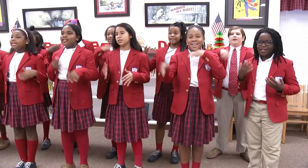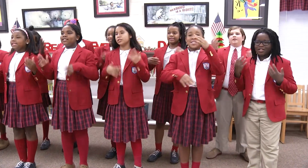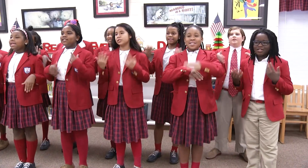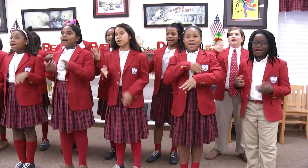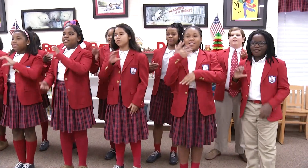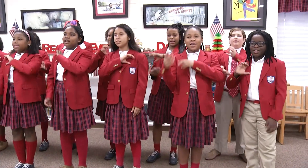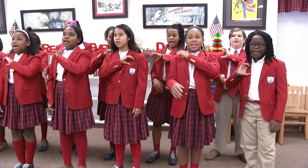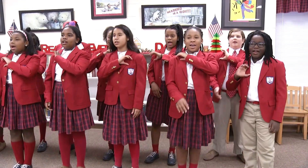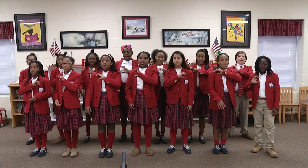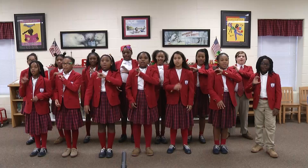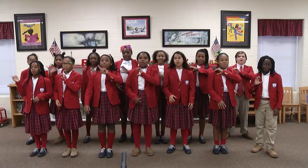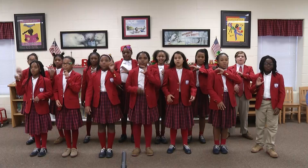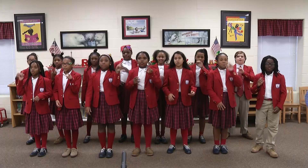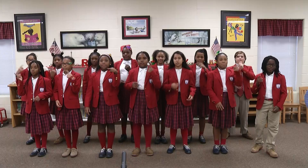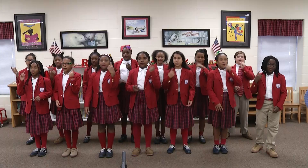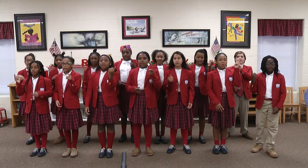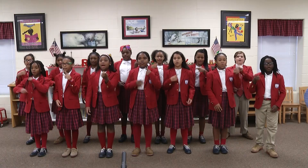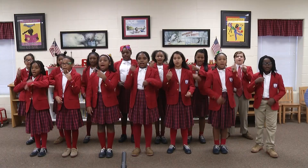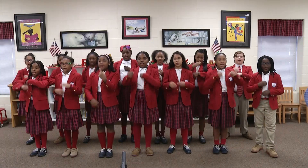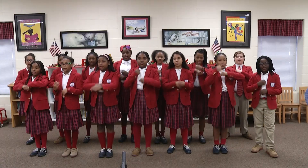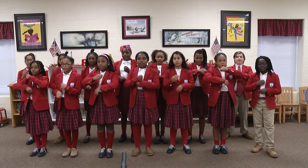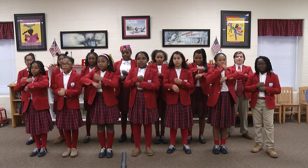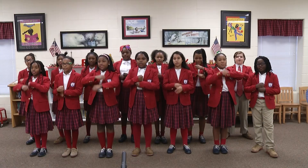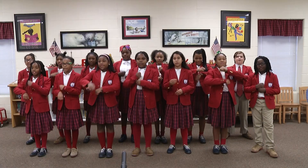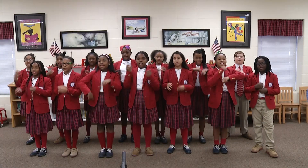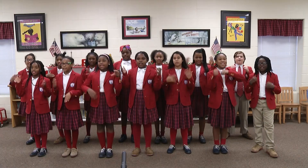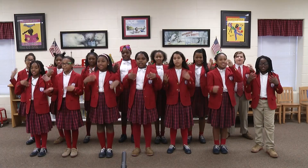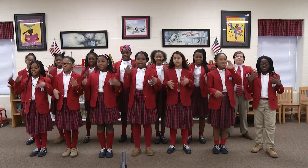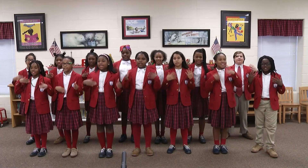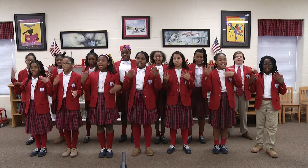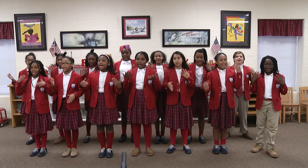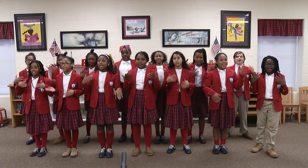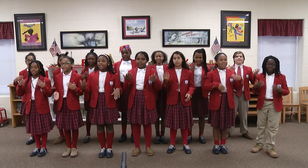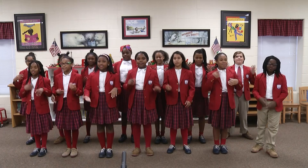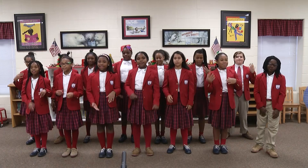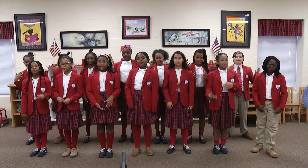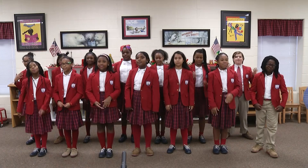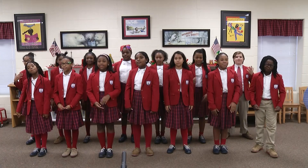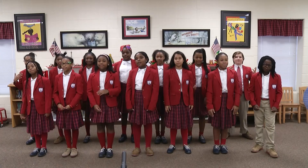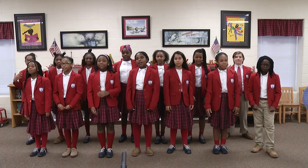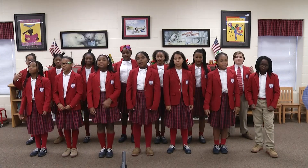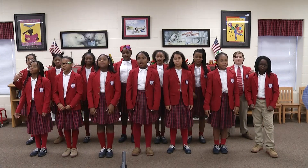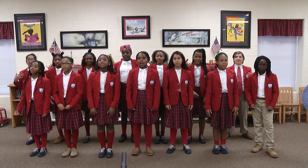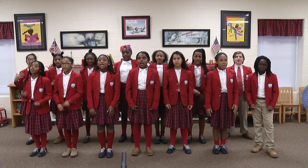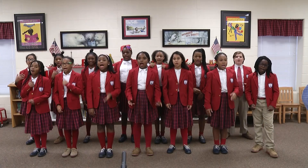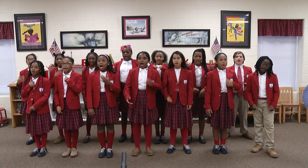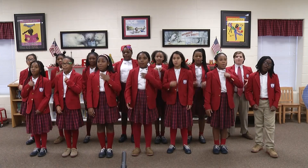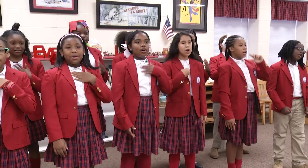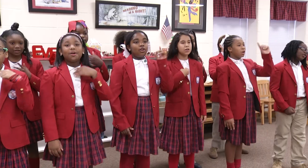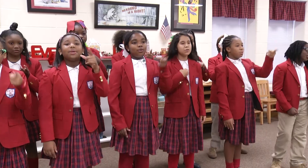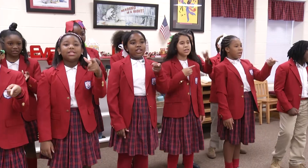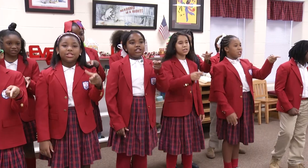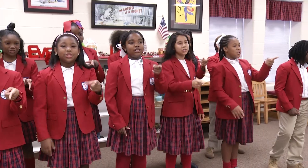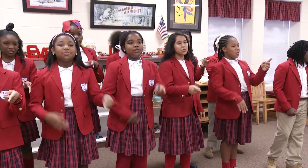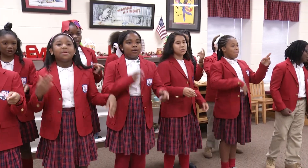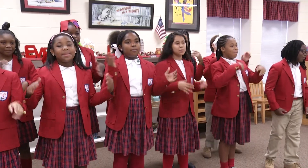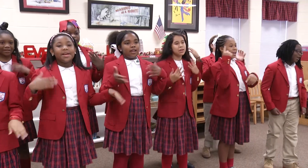Feliz Navidad. Próspero año. Felicidad. I wanna wish you a